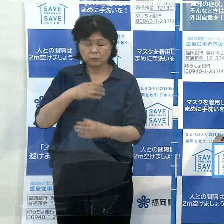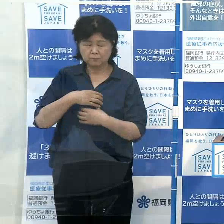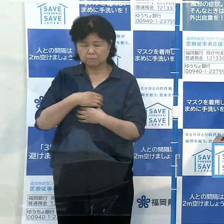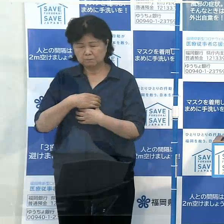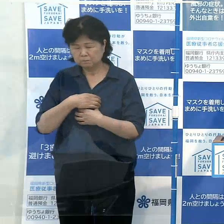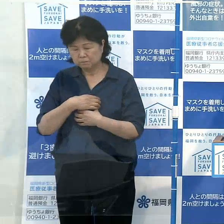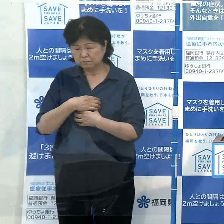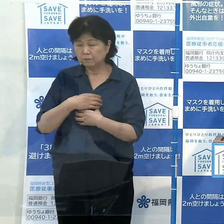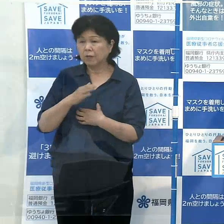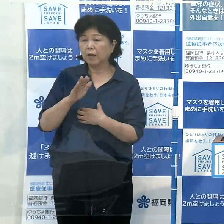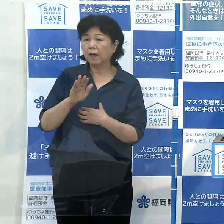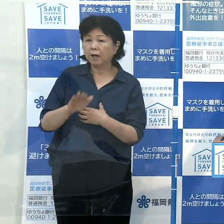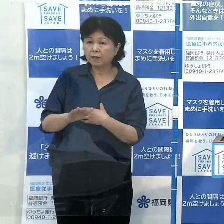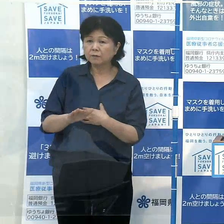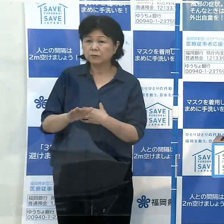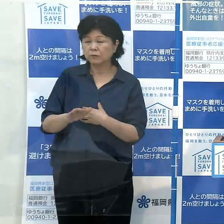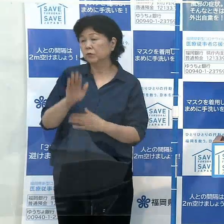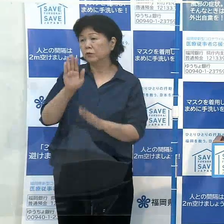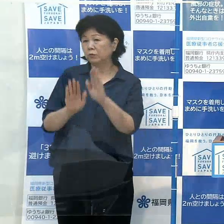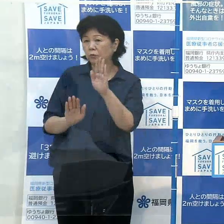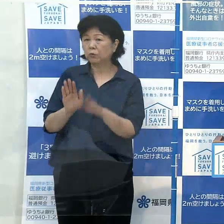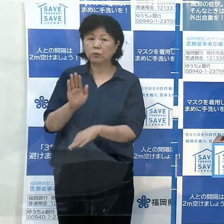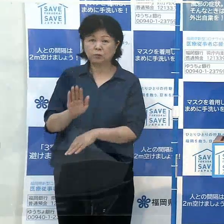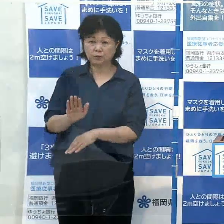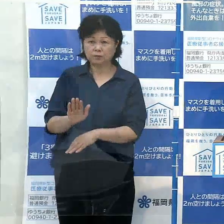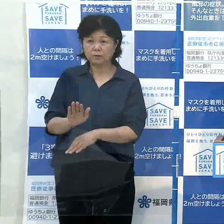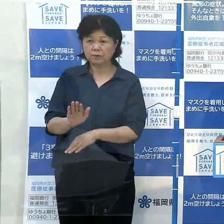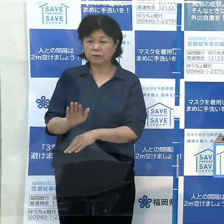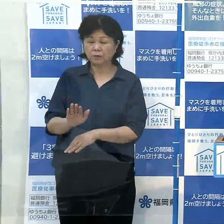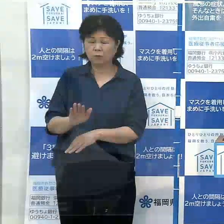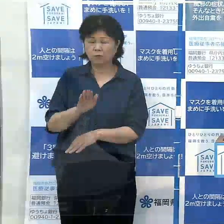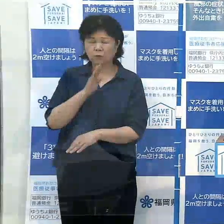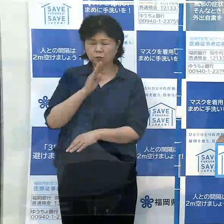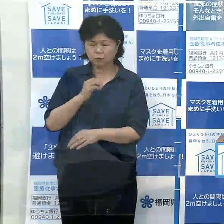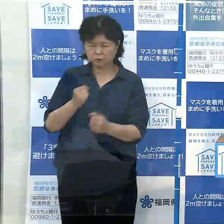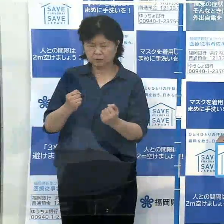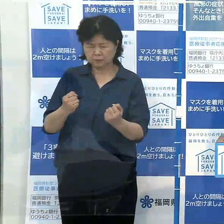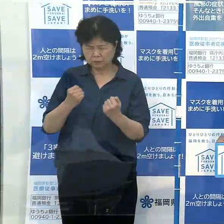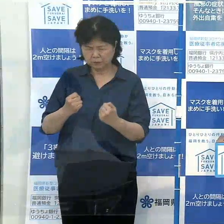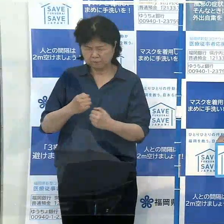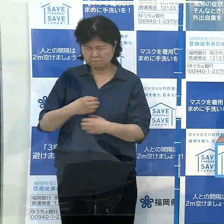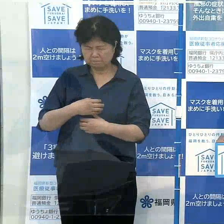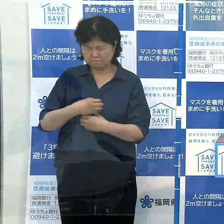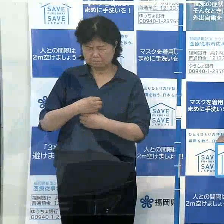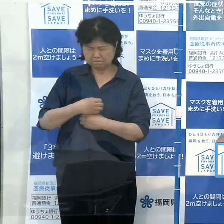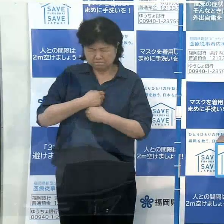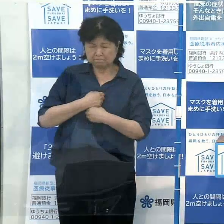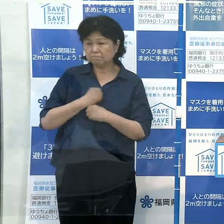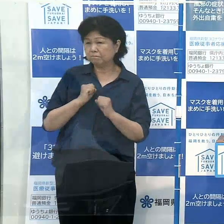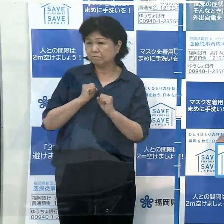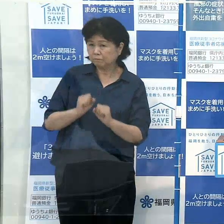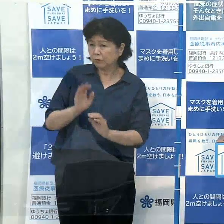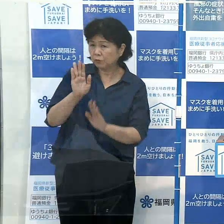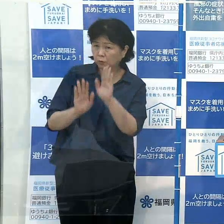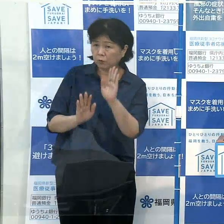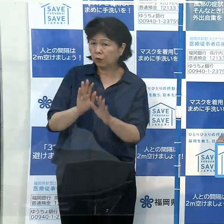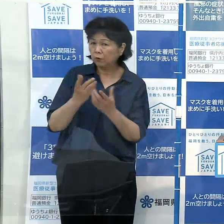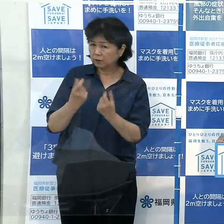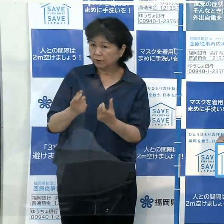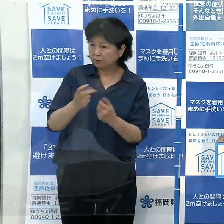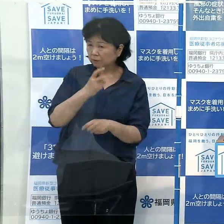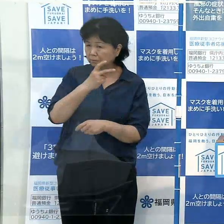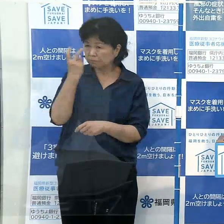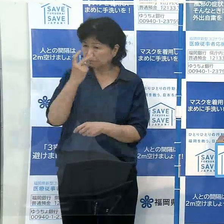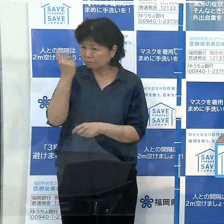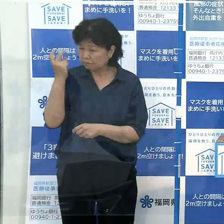どうなるか、決して予断を許さない状況でございます。非常に強い警戒感を持って、その動向というものを今後、注視してい